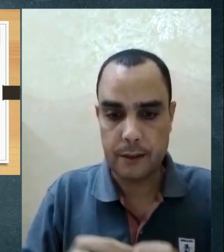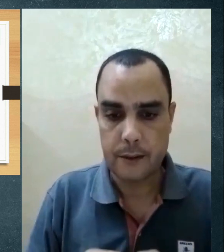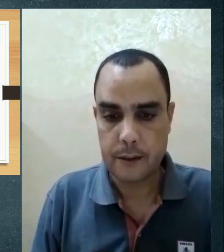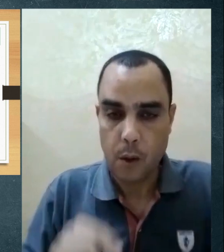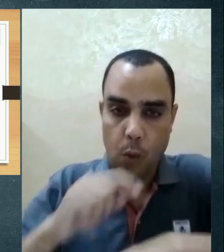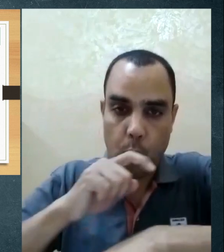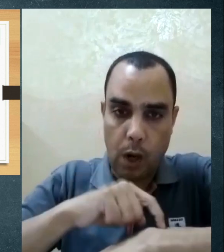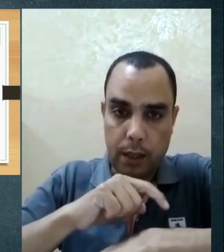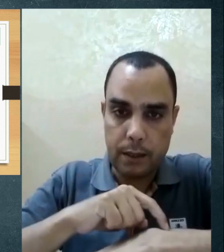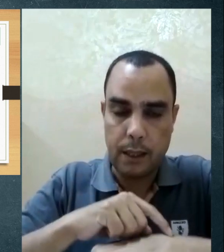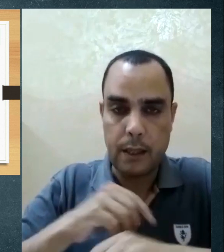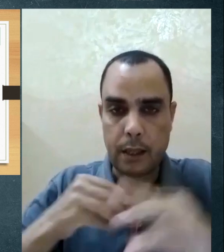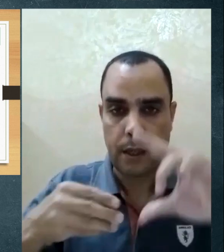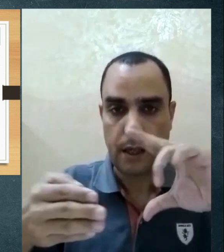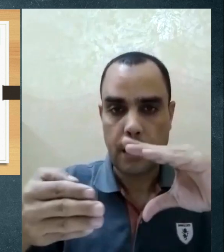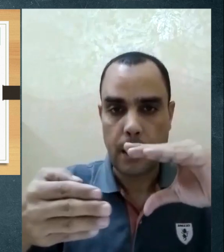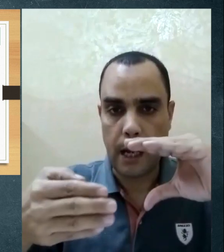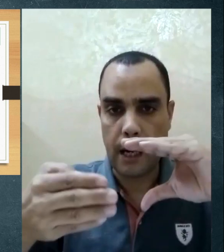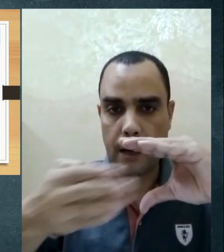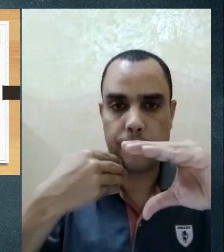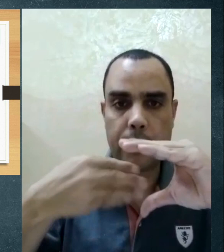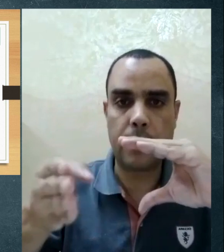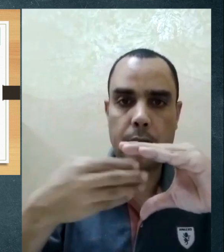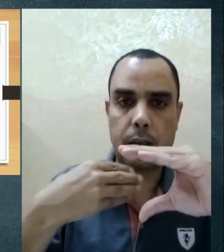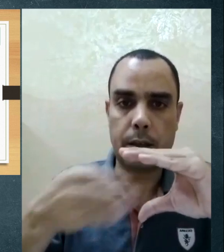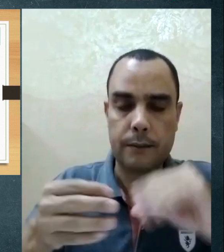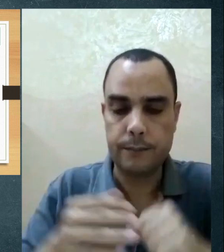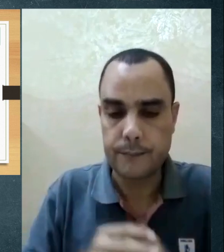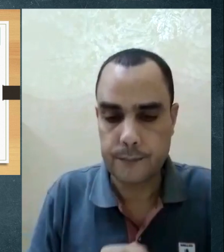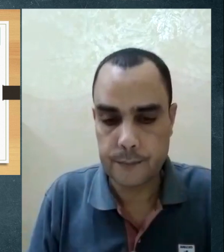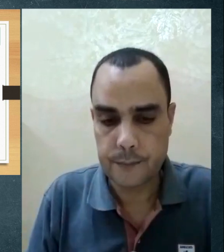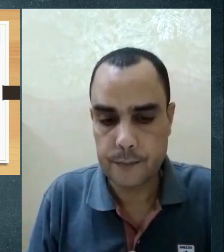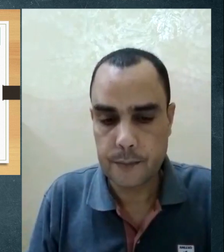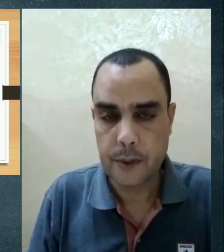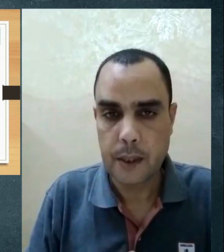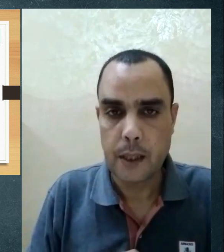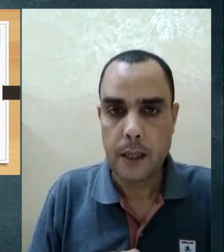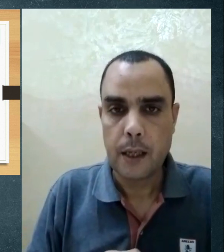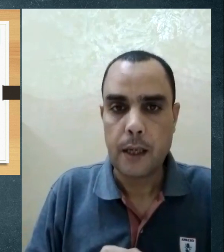تمضية وقت الفراغ